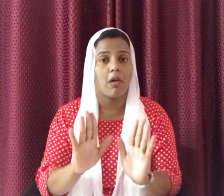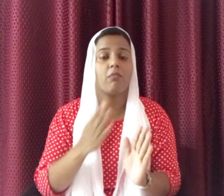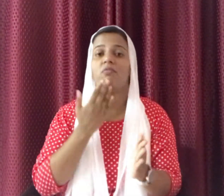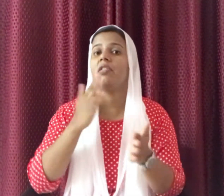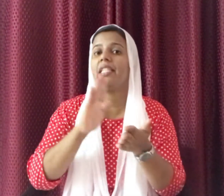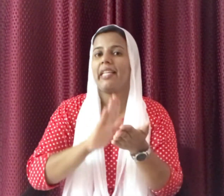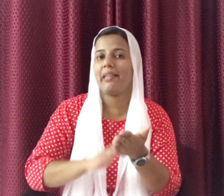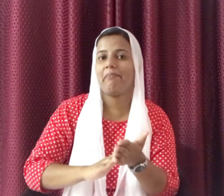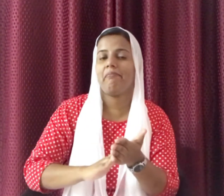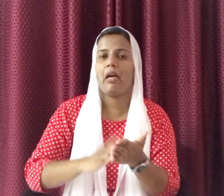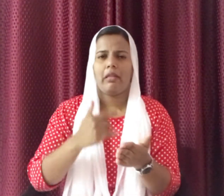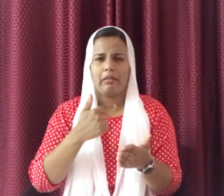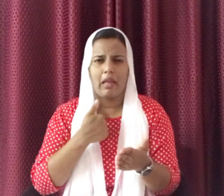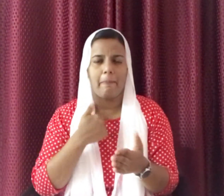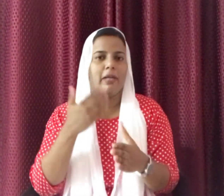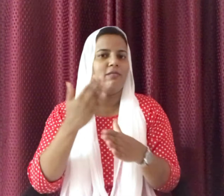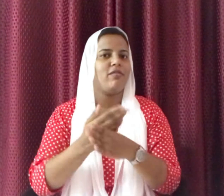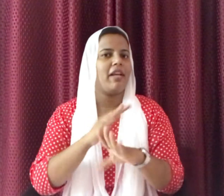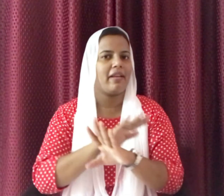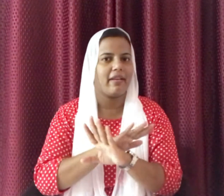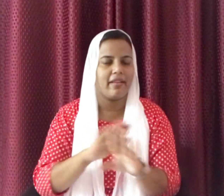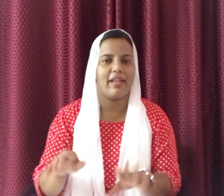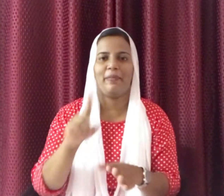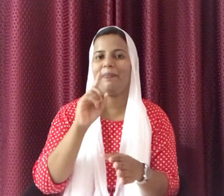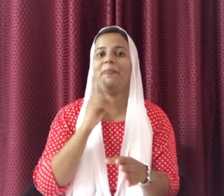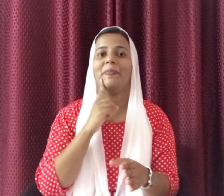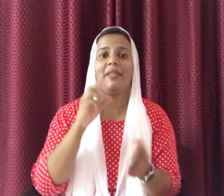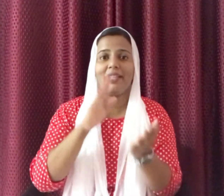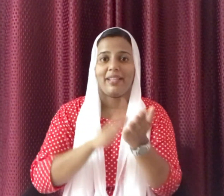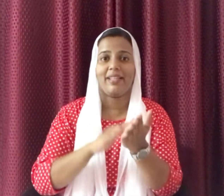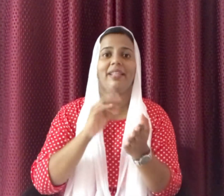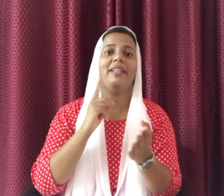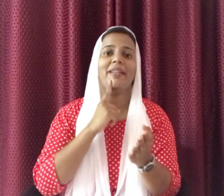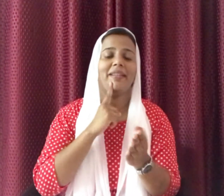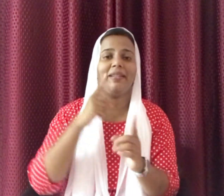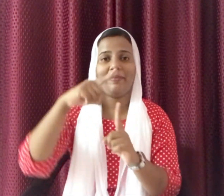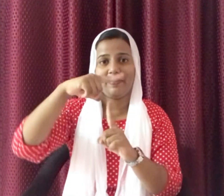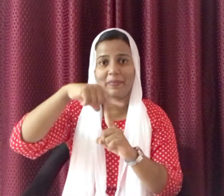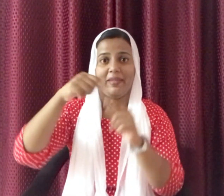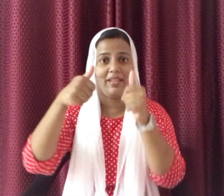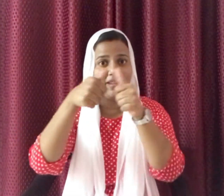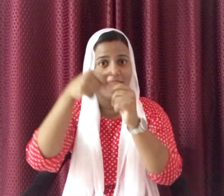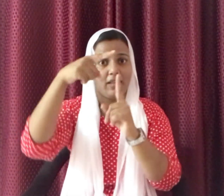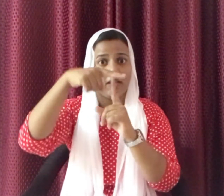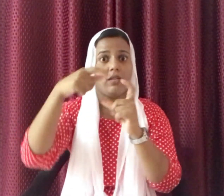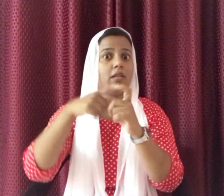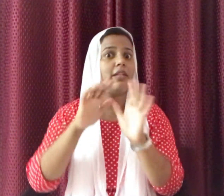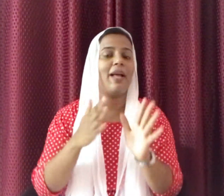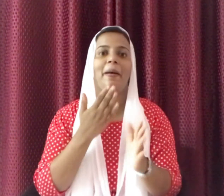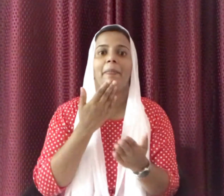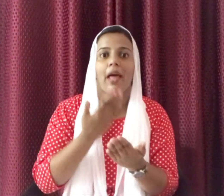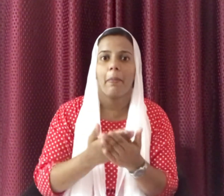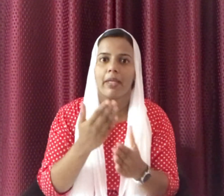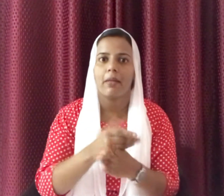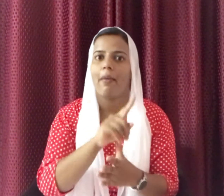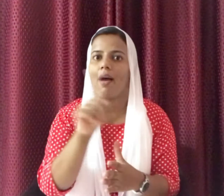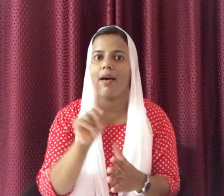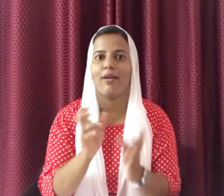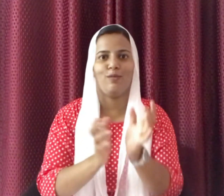തിന്മ അനുകരിക്കരുത്. സ്തോത്രം. നന്മ ചെയ്യുന്നവൻ ദൈവത്തിൽ നിന്നുള്ളവനാകുന്നു, തിന്മ ചെയ്യുന്നവൻ